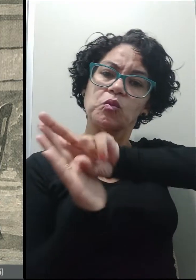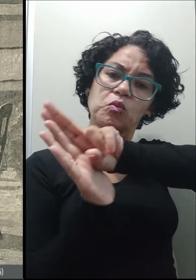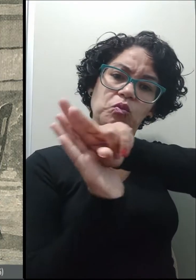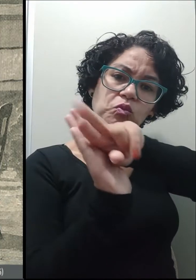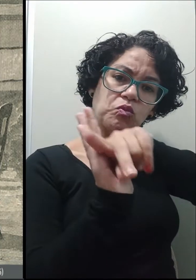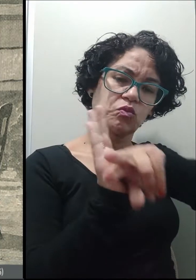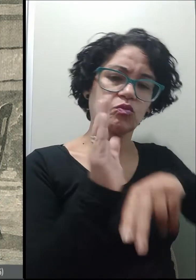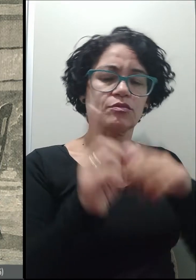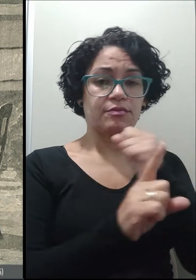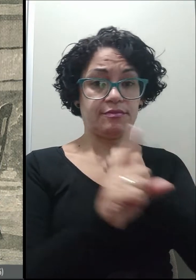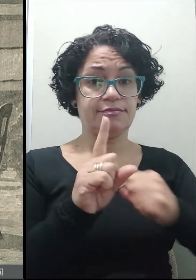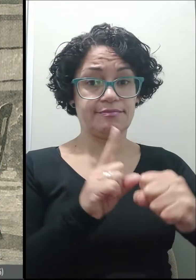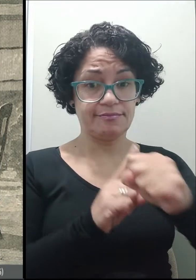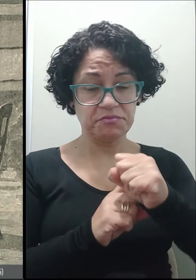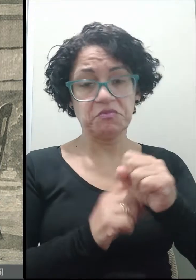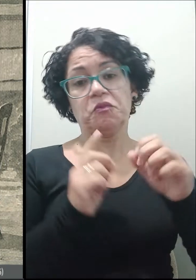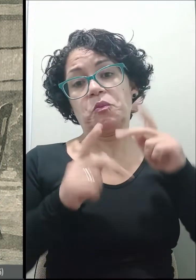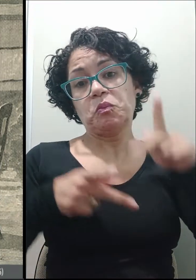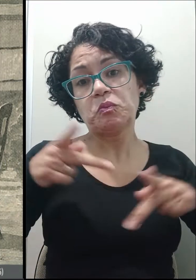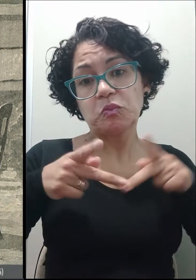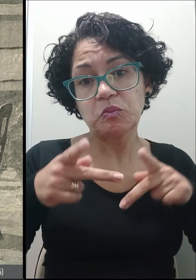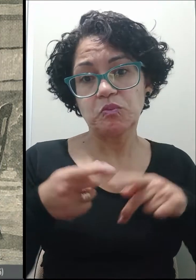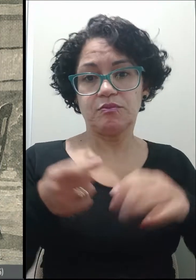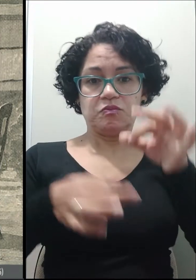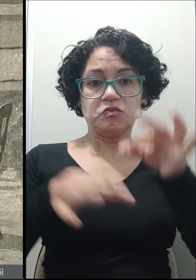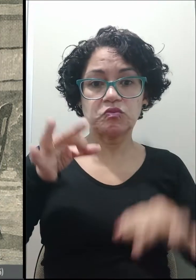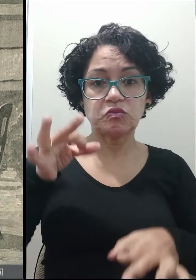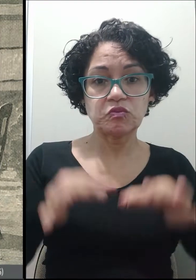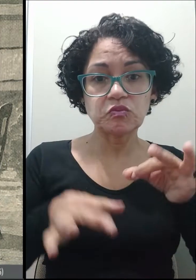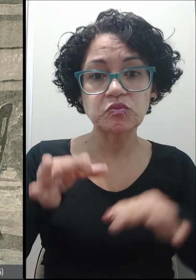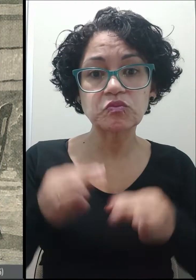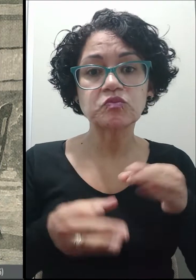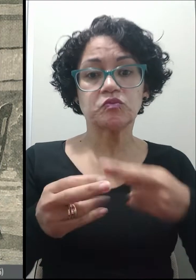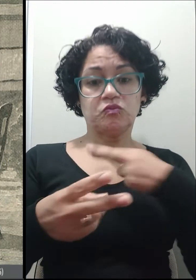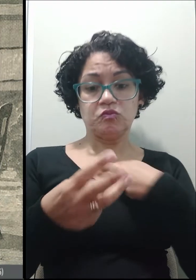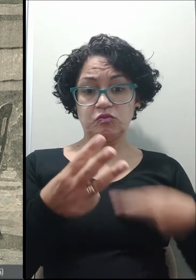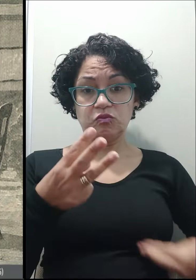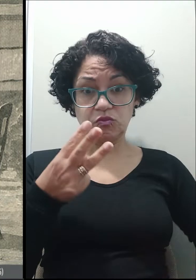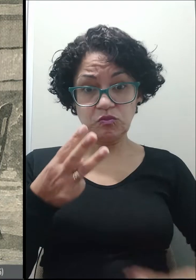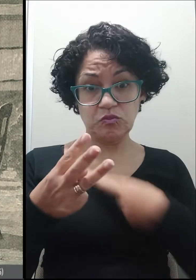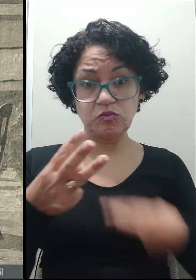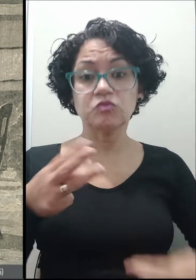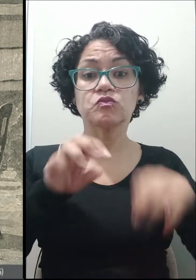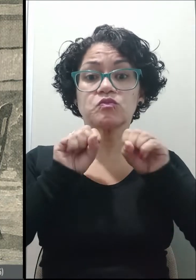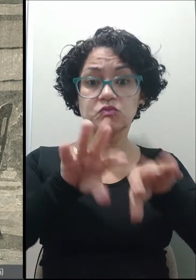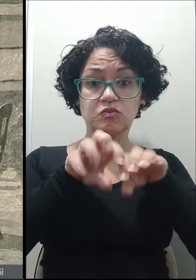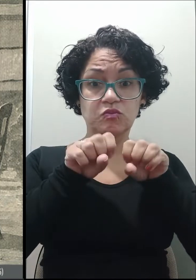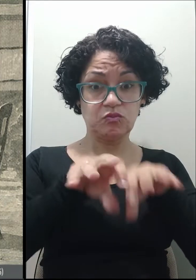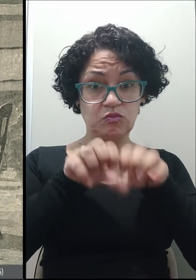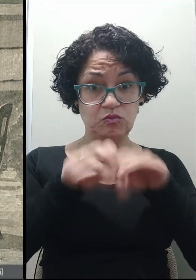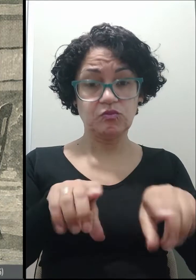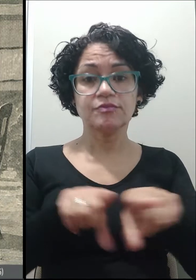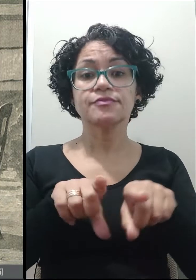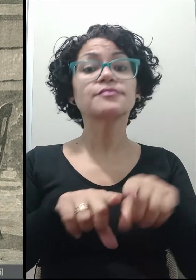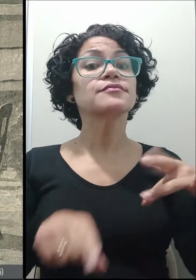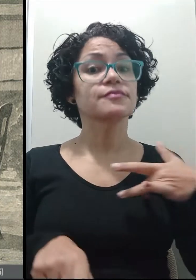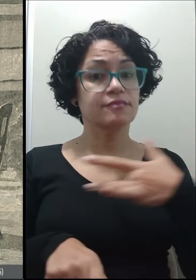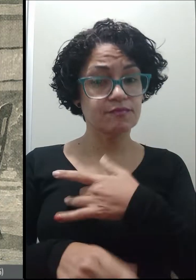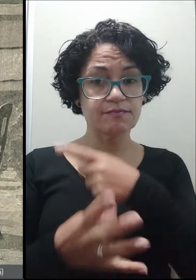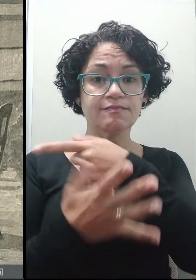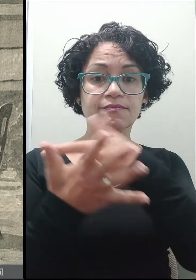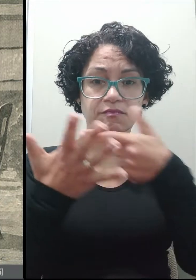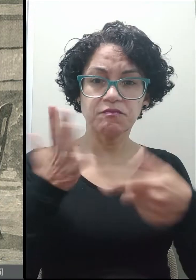da sociedade: político, jurídico, religioso, educacional e da